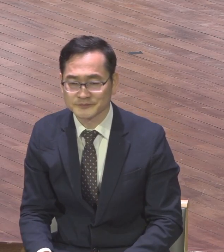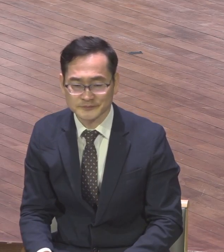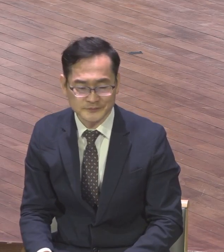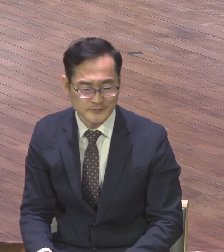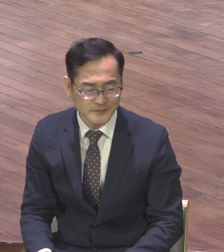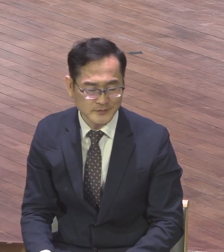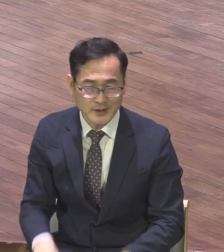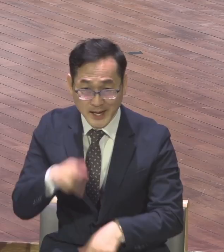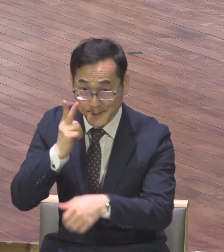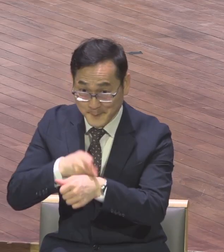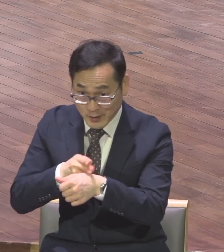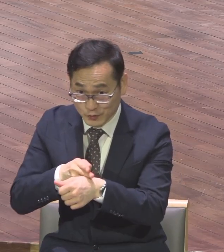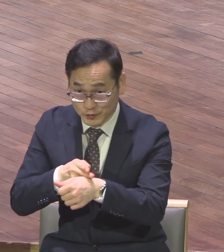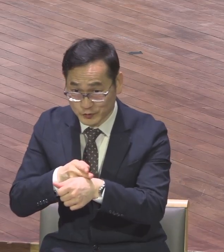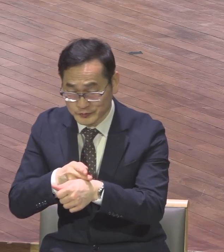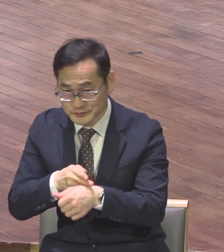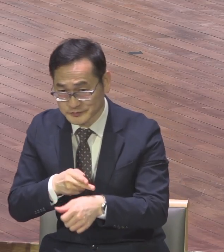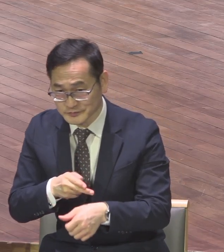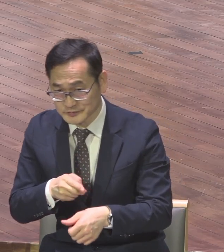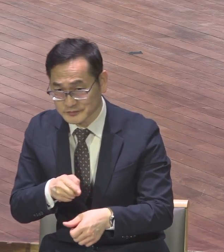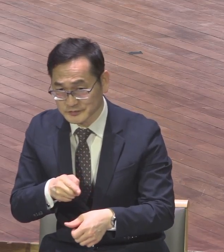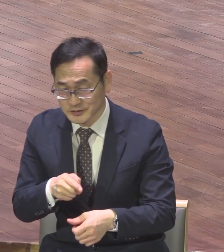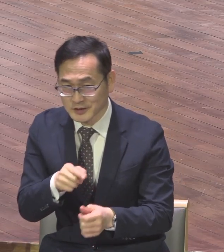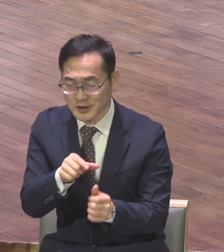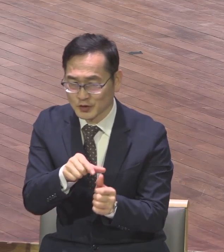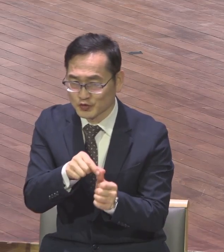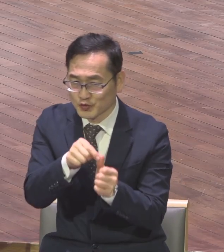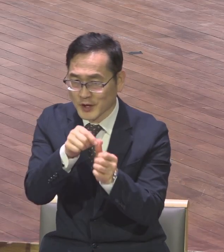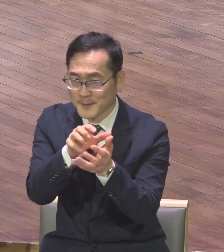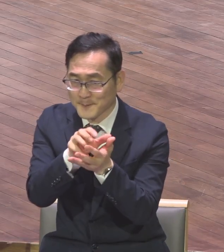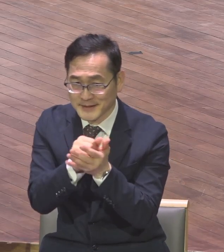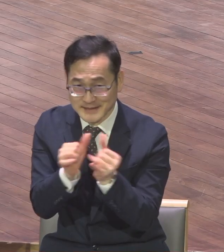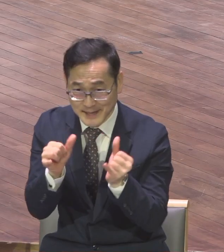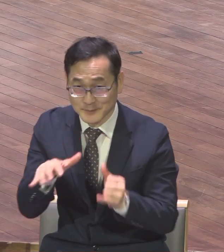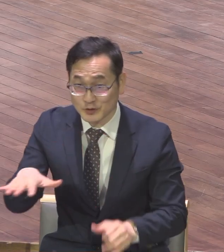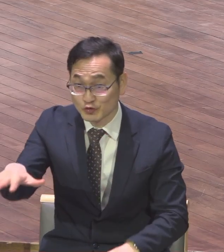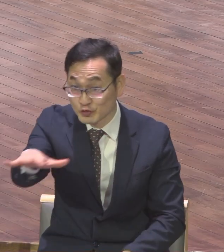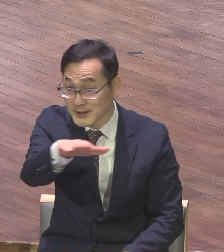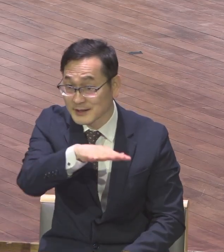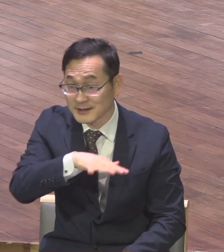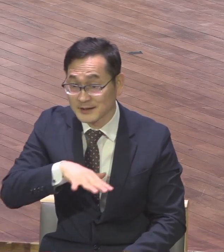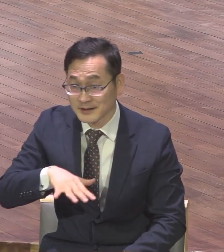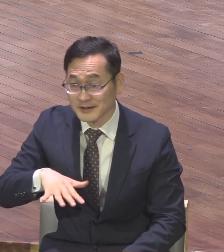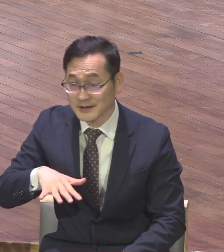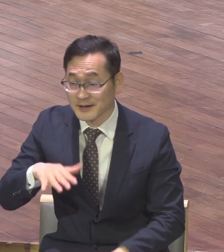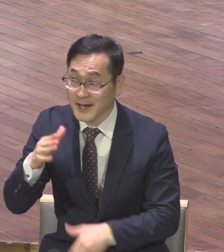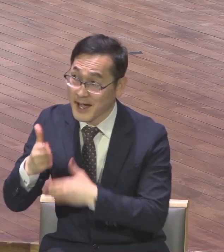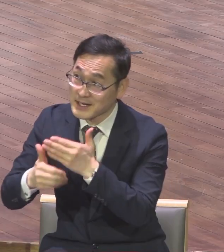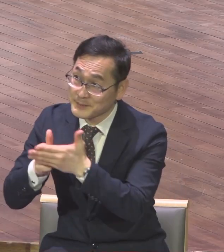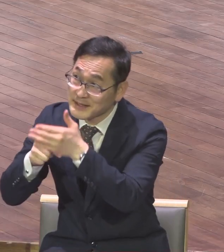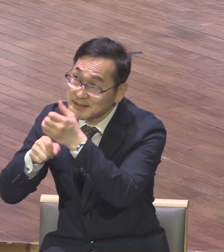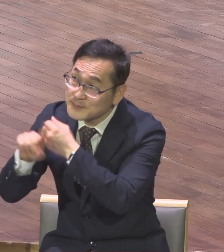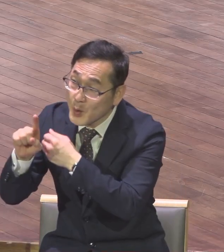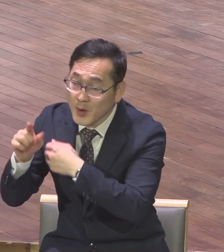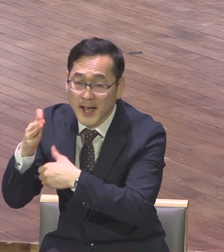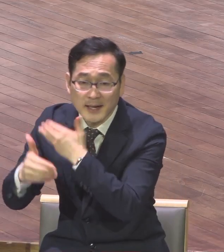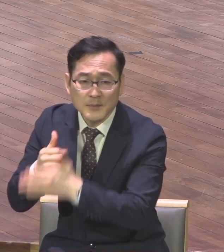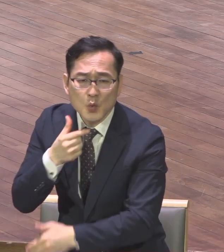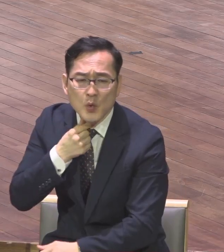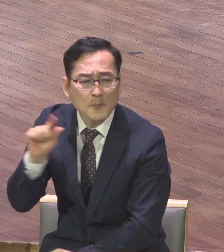바울은 데살로니가 전서를 마무리하면서 구원받은 우리에게를 향하신 하나님의 뜻이